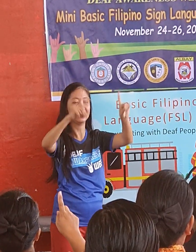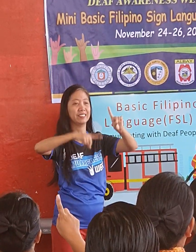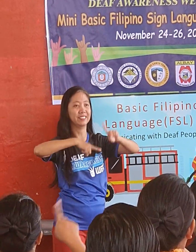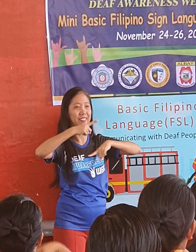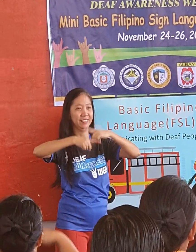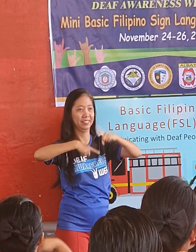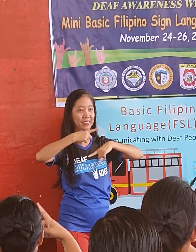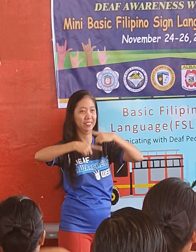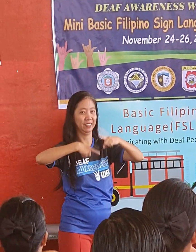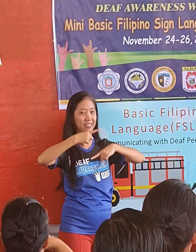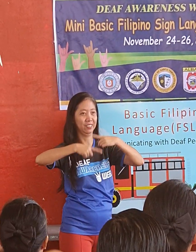Ganito, sign.